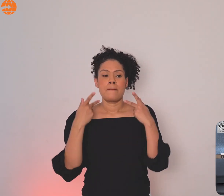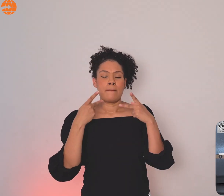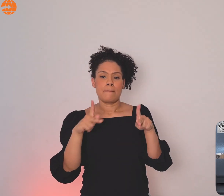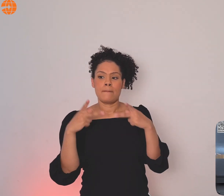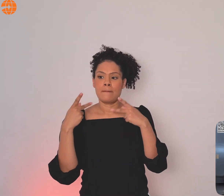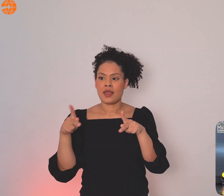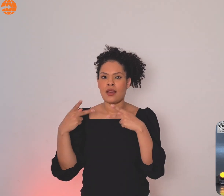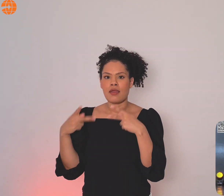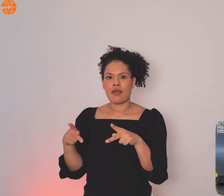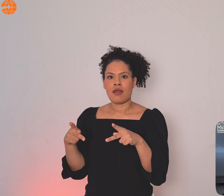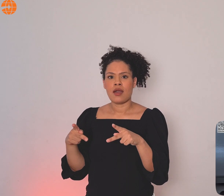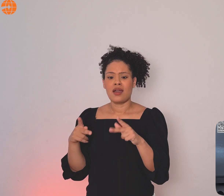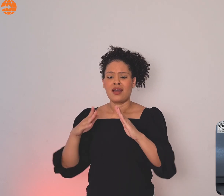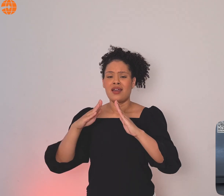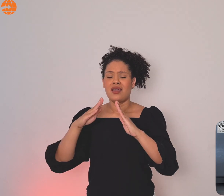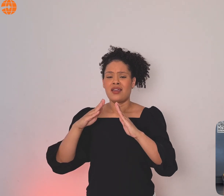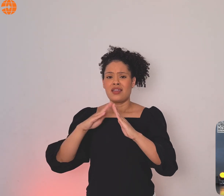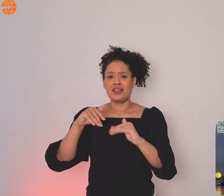nada.